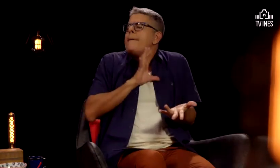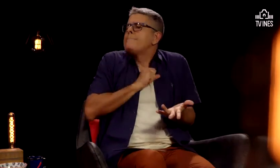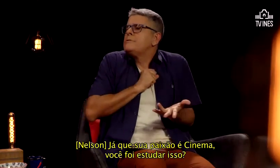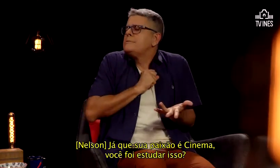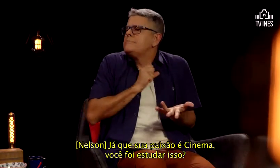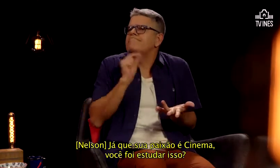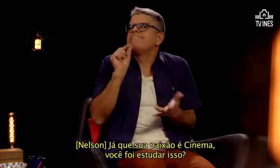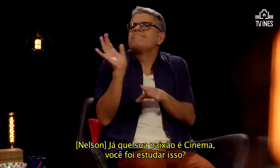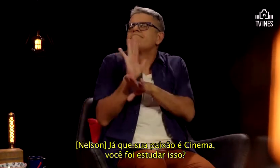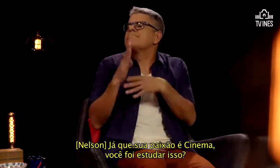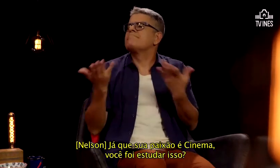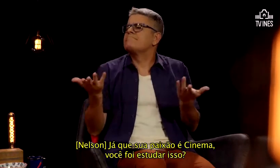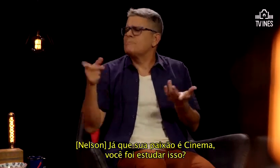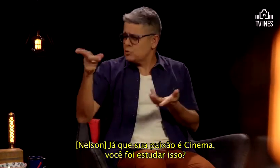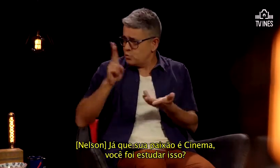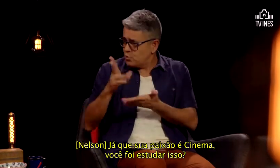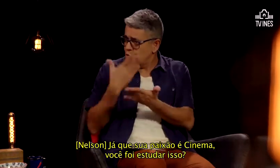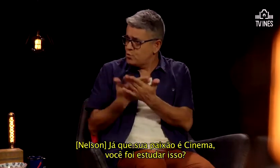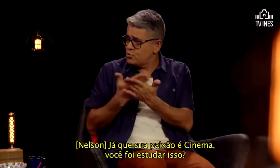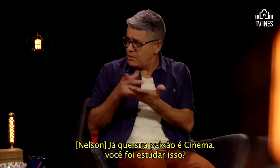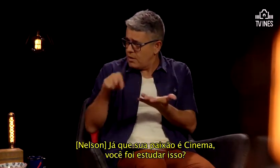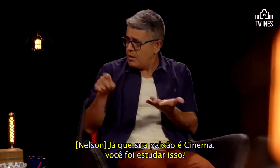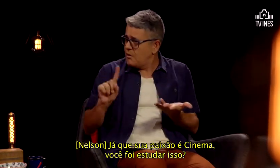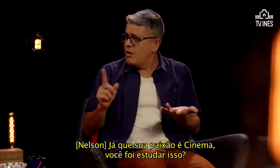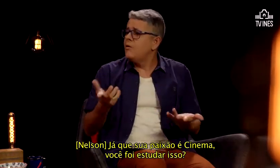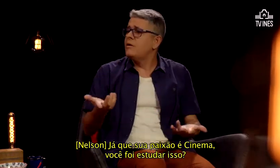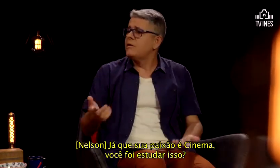Já que a sua paixão é cinema, você foi estudar isso?